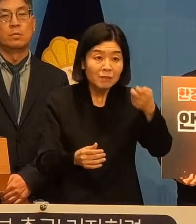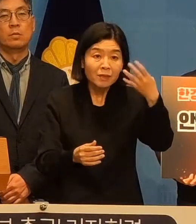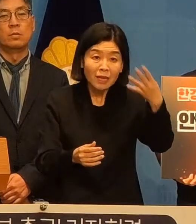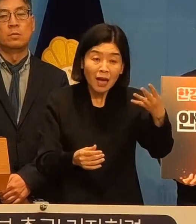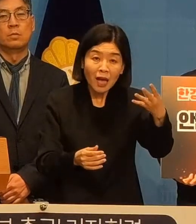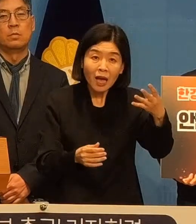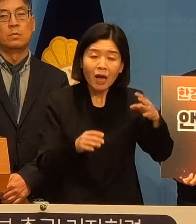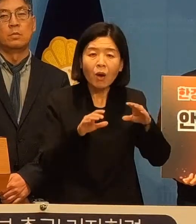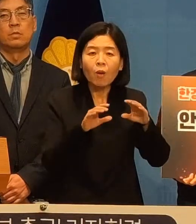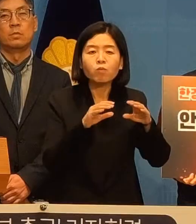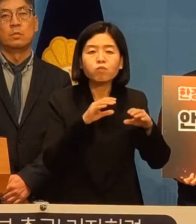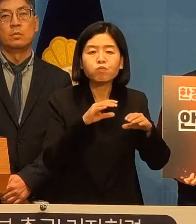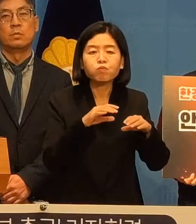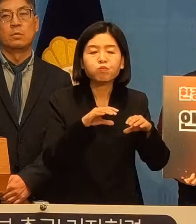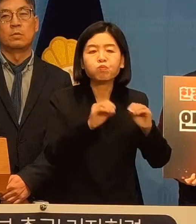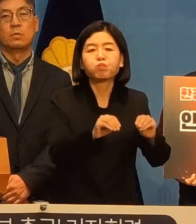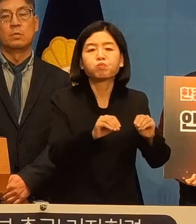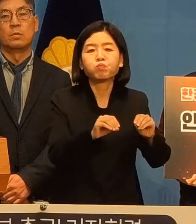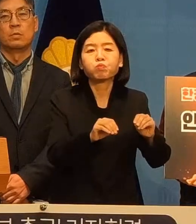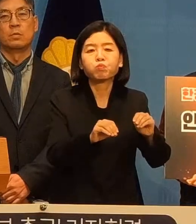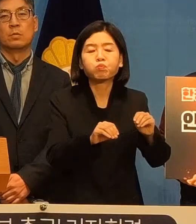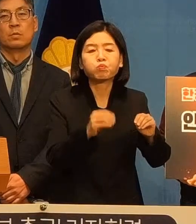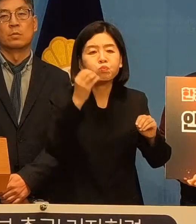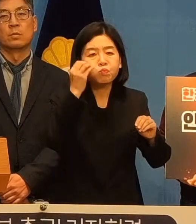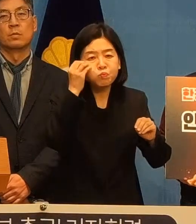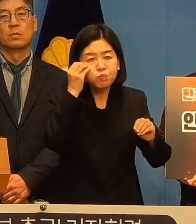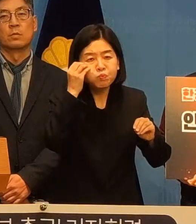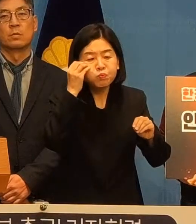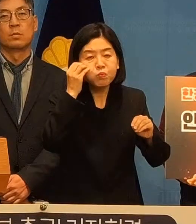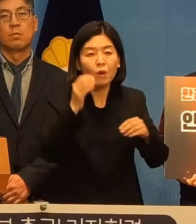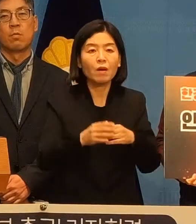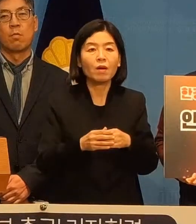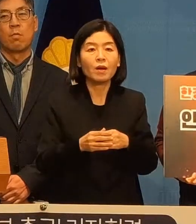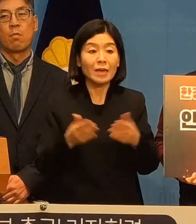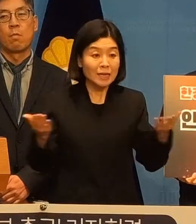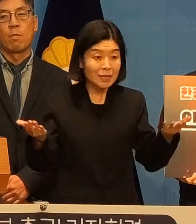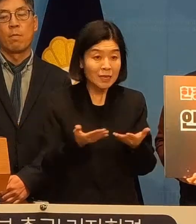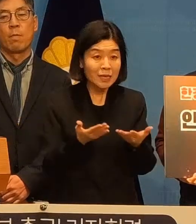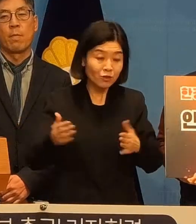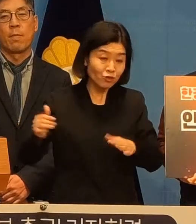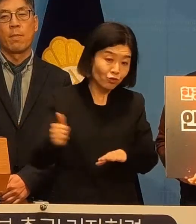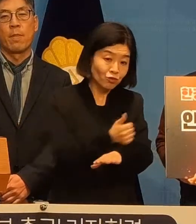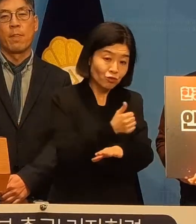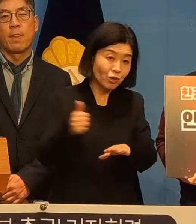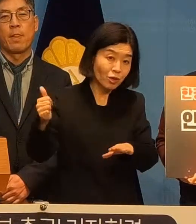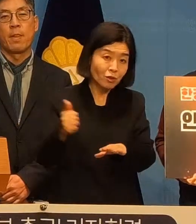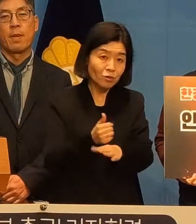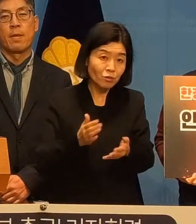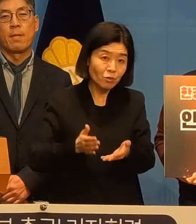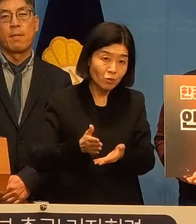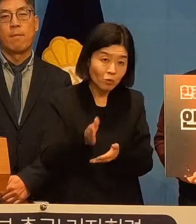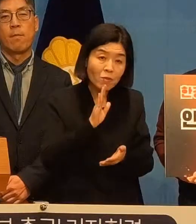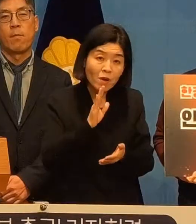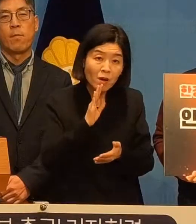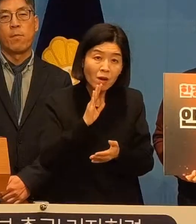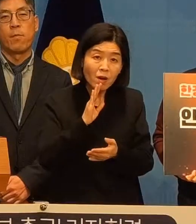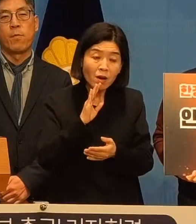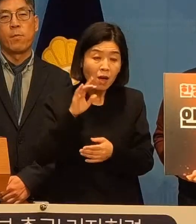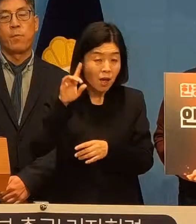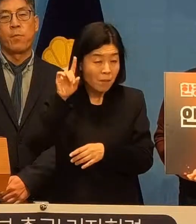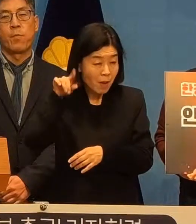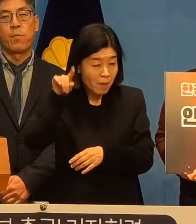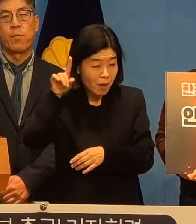겁니다. 그러니까 이 출퇴근용이라고 하는 것은 매일 일상으로 진행이 돼야 되는 거